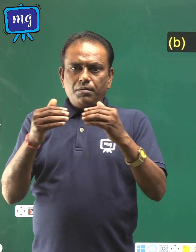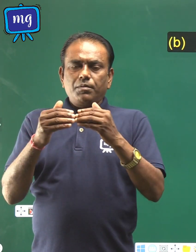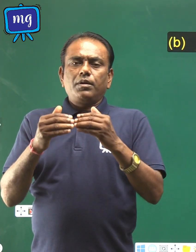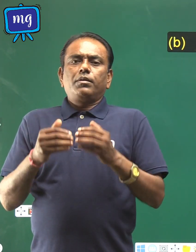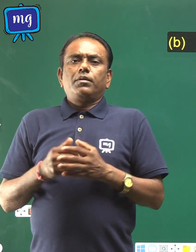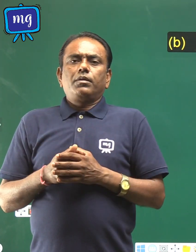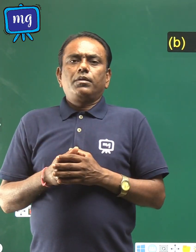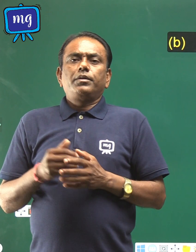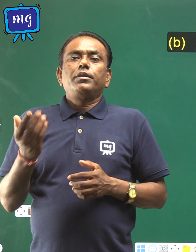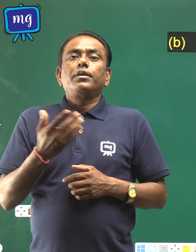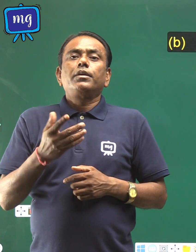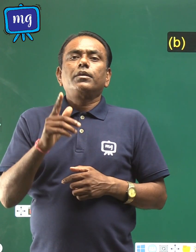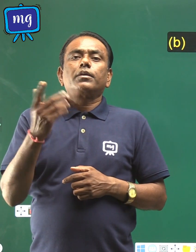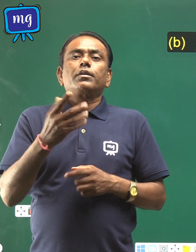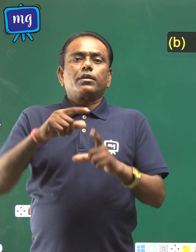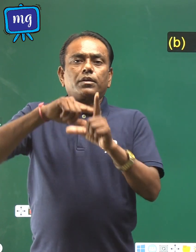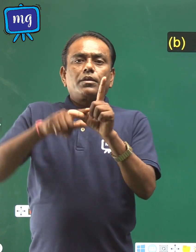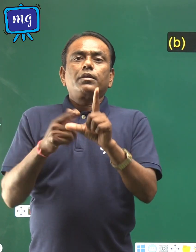तो बच्चे कितनी डिग्री का कोण हो गया?